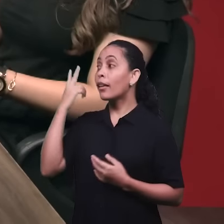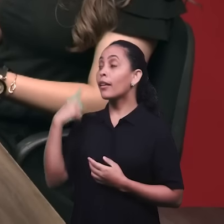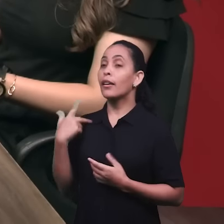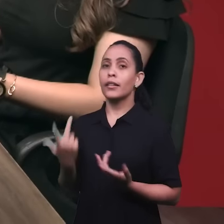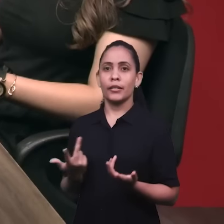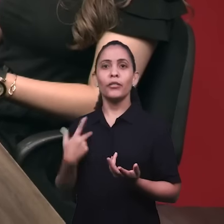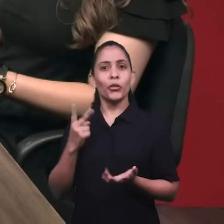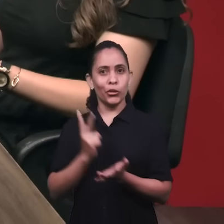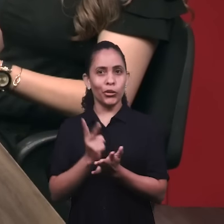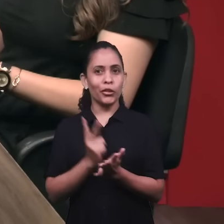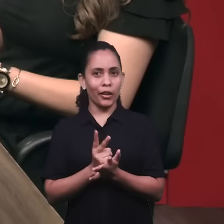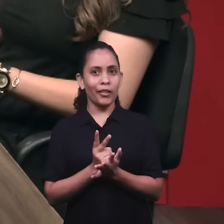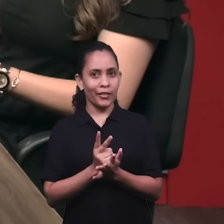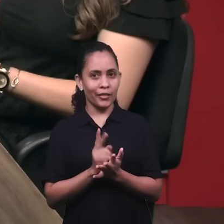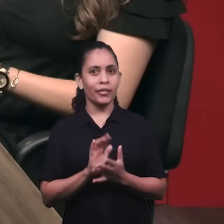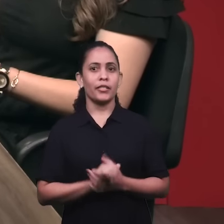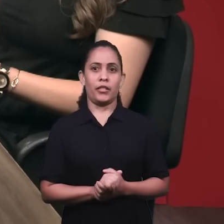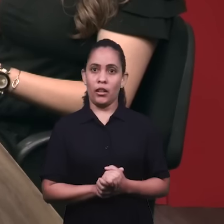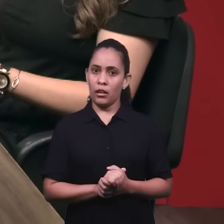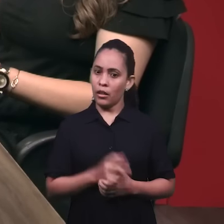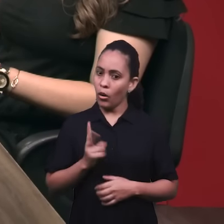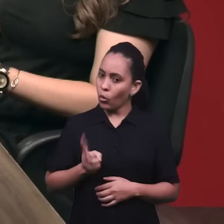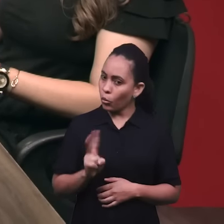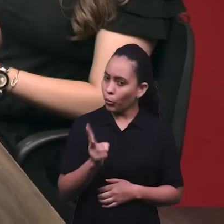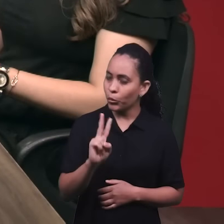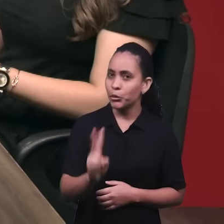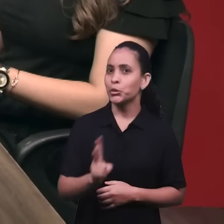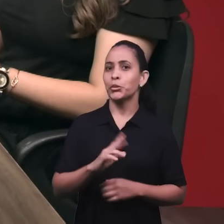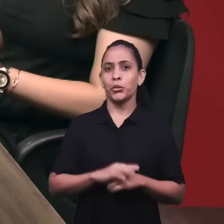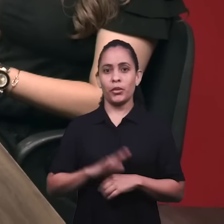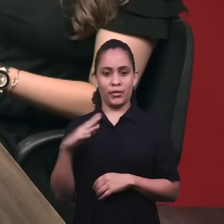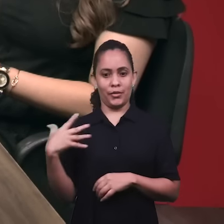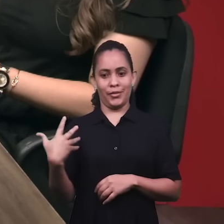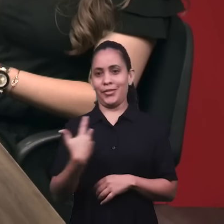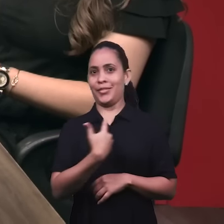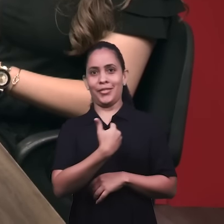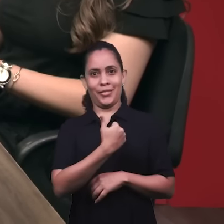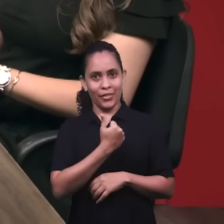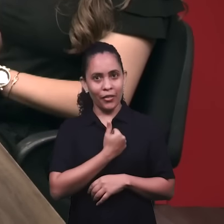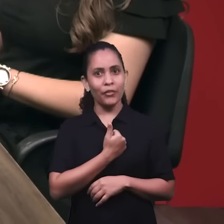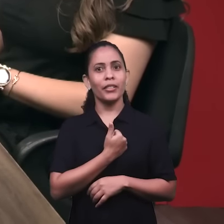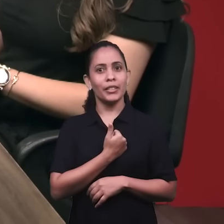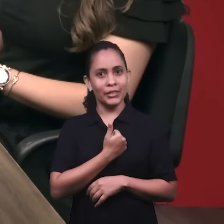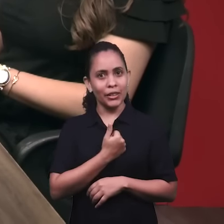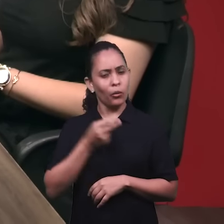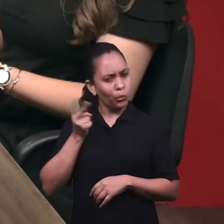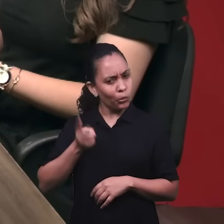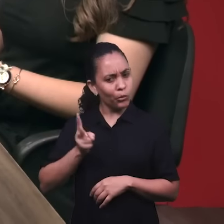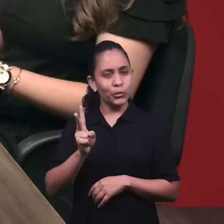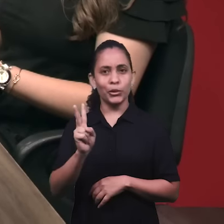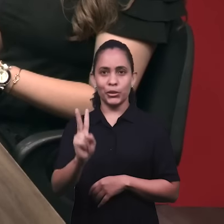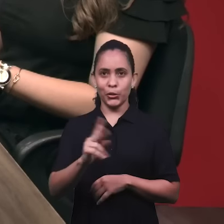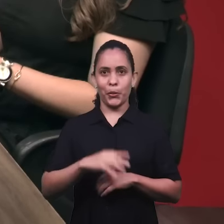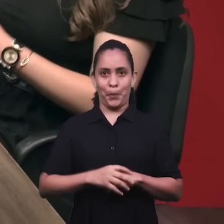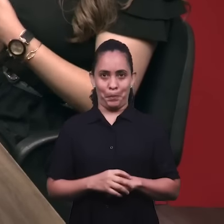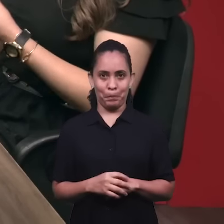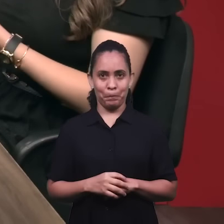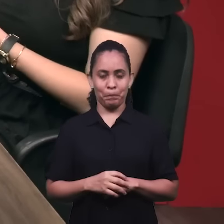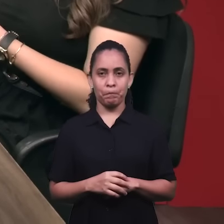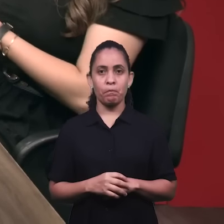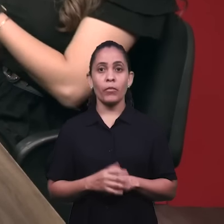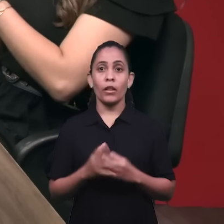continuar assistindo, Continuar, né? Porque a salvação é ato e processo, né? Então, a gente tem que estar ali contínuo com o surdo. E só